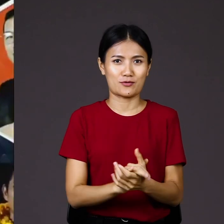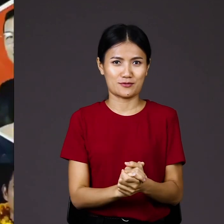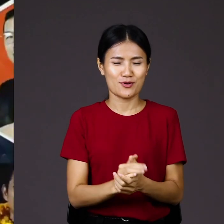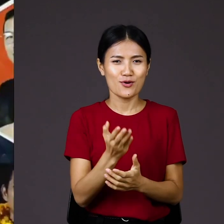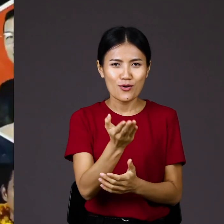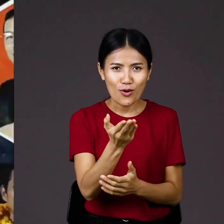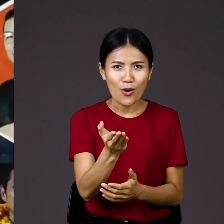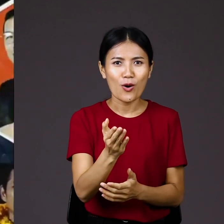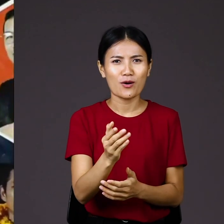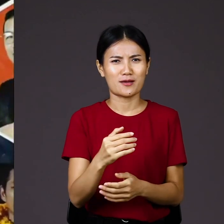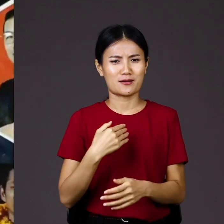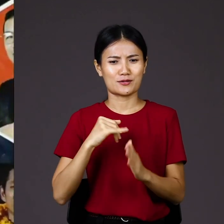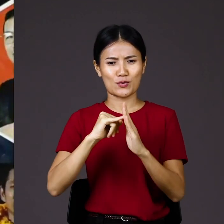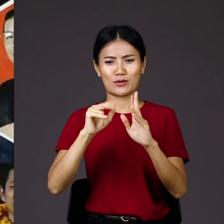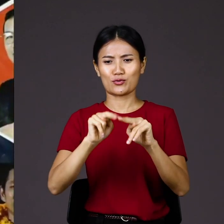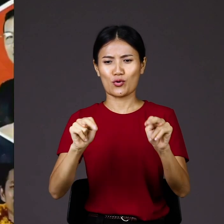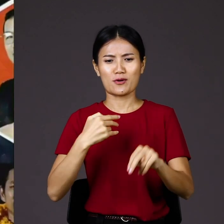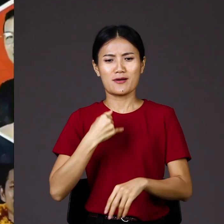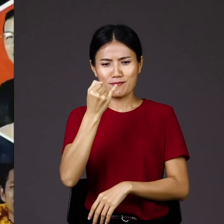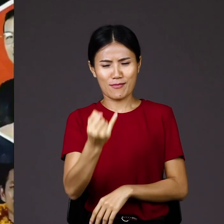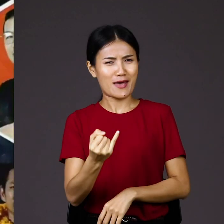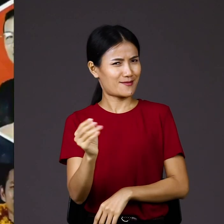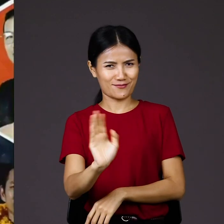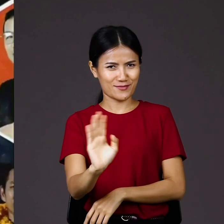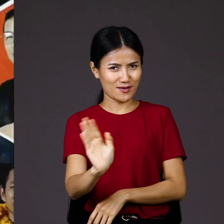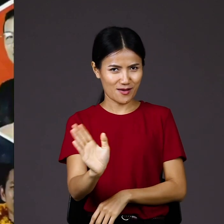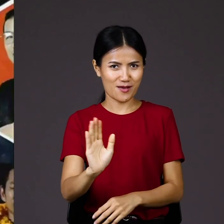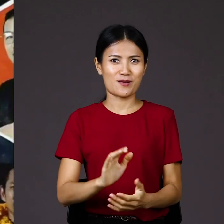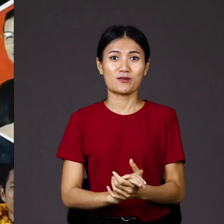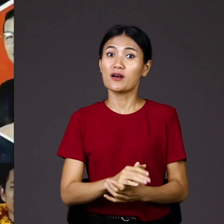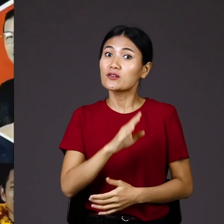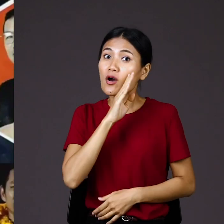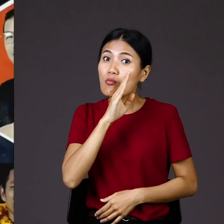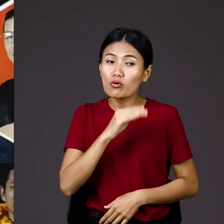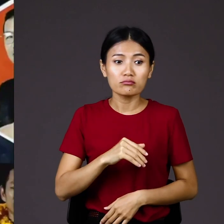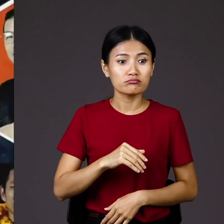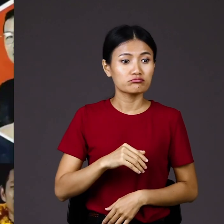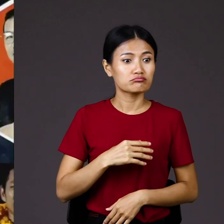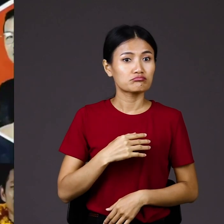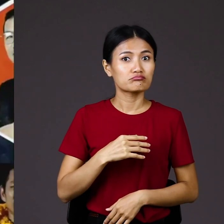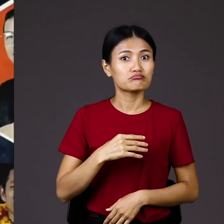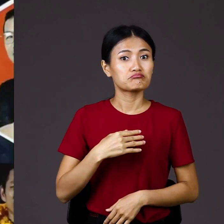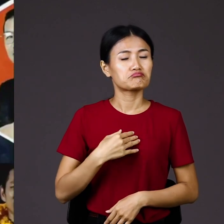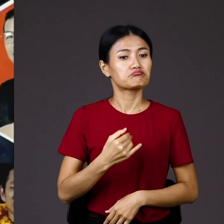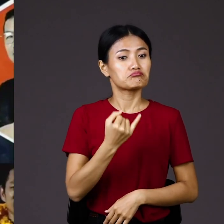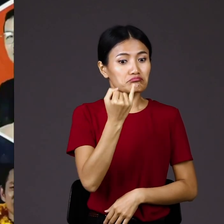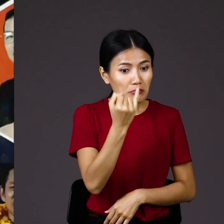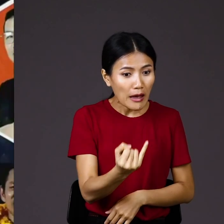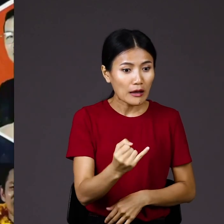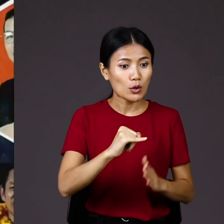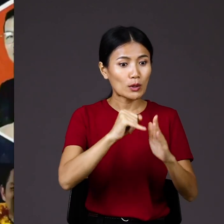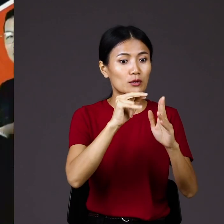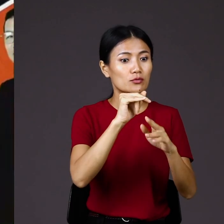ที่นี่เราแพ้ไม่ได้นะครับถ้าเราแพ้นั่นเท่ากับว่าผมแพ้ด้วย